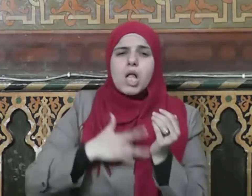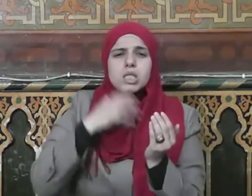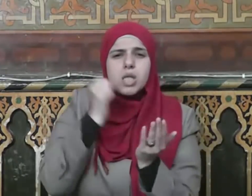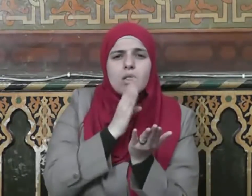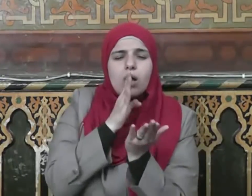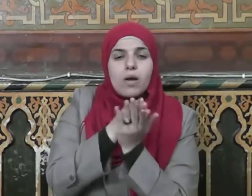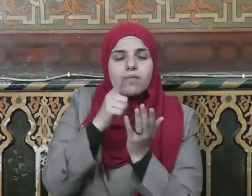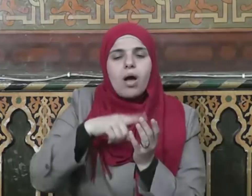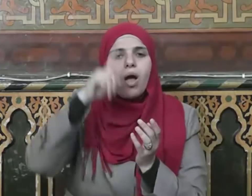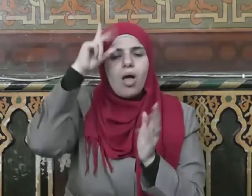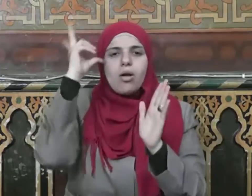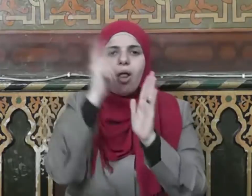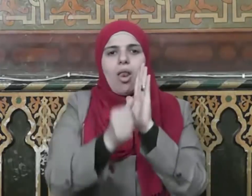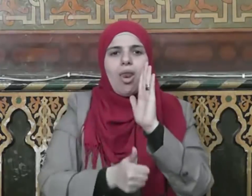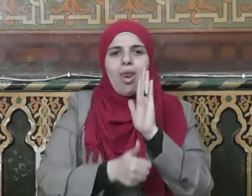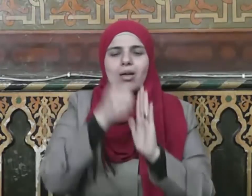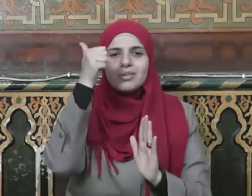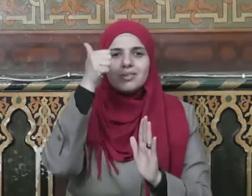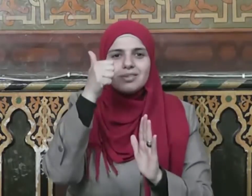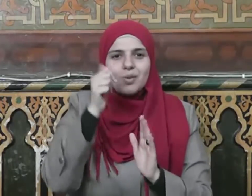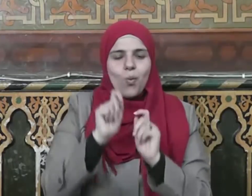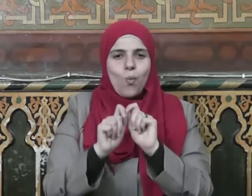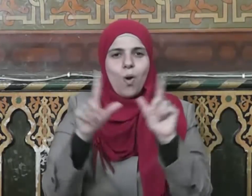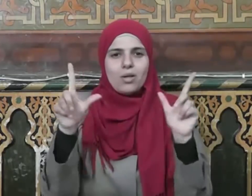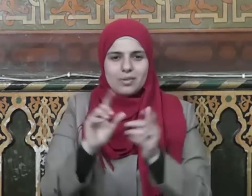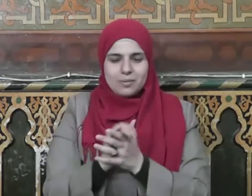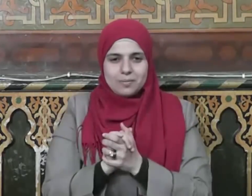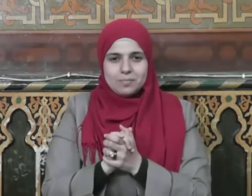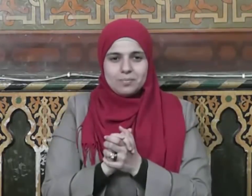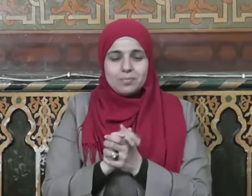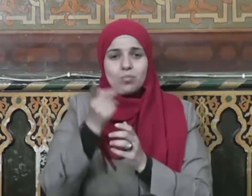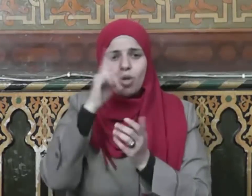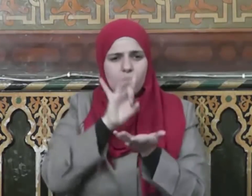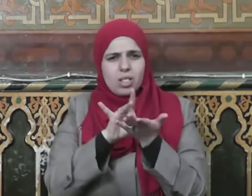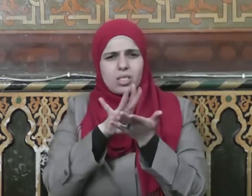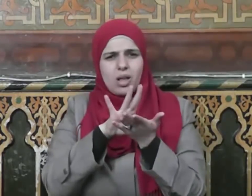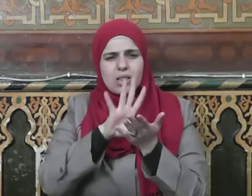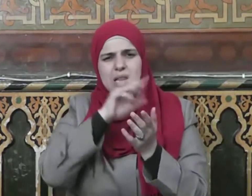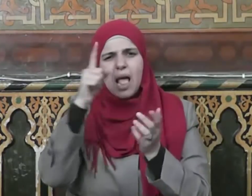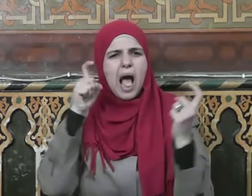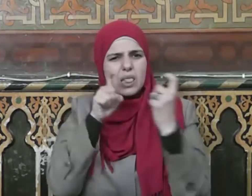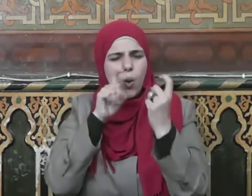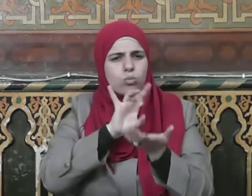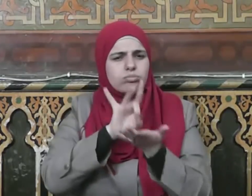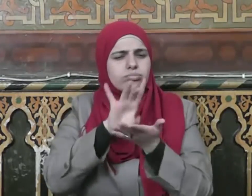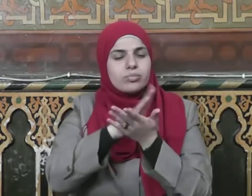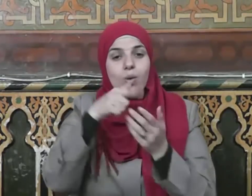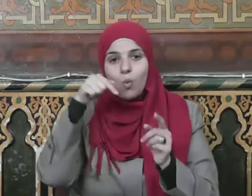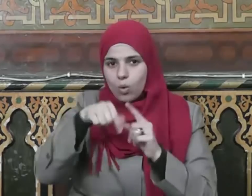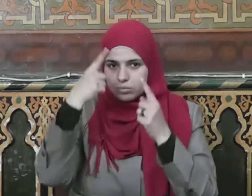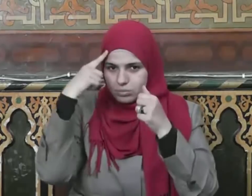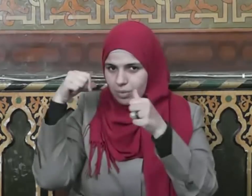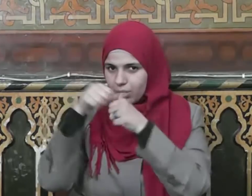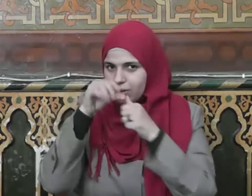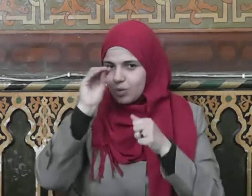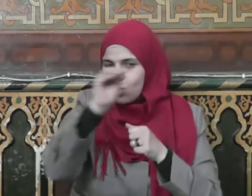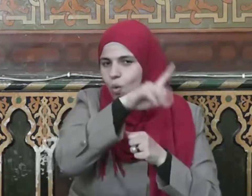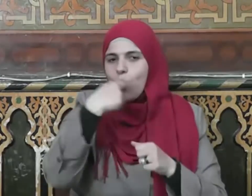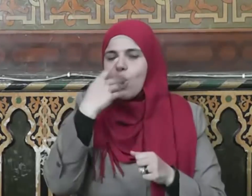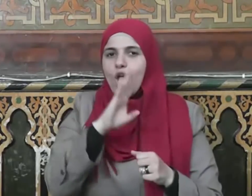فكان النصر المبين وطرد المعتدين. وهنا نذكر بما قدمته قواتنا